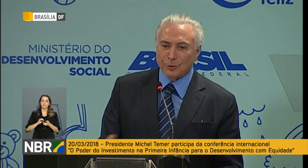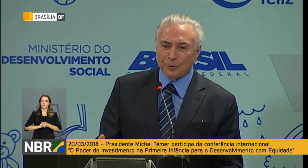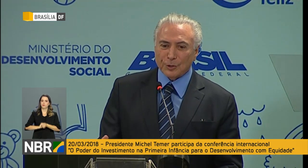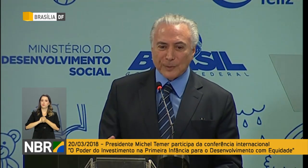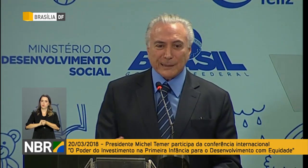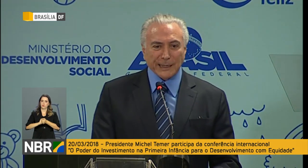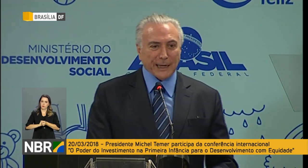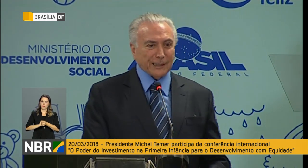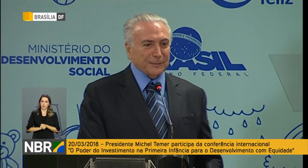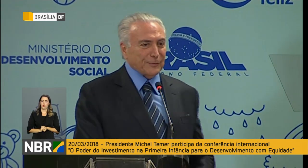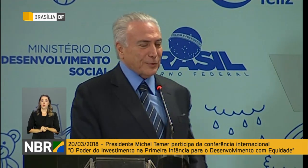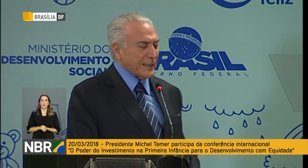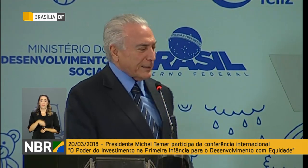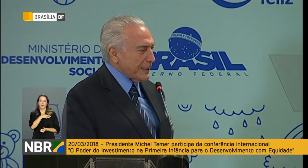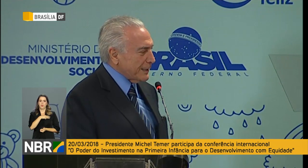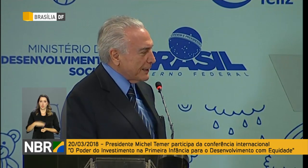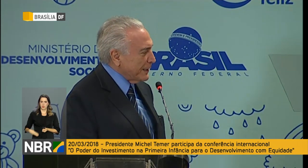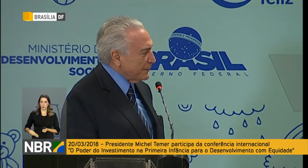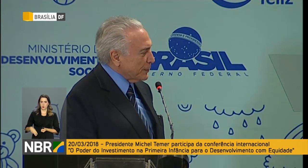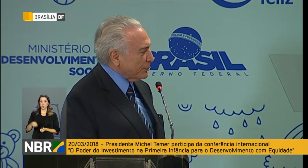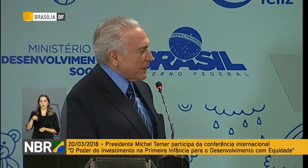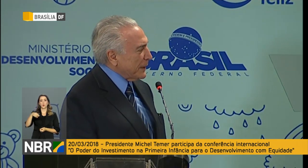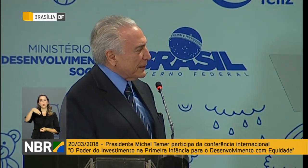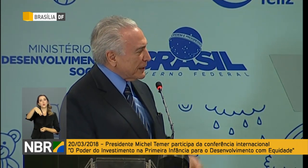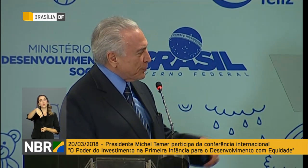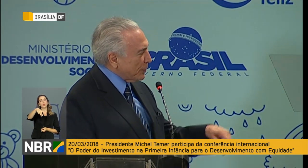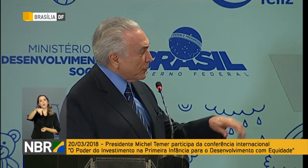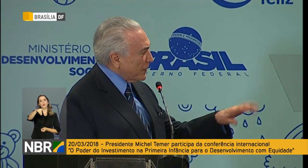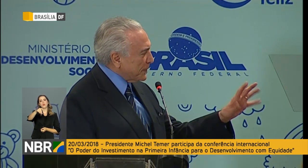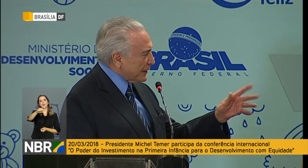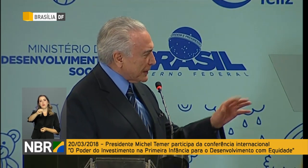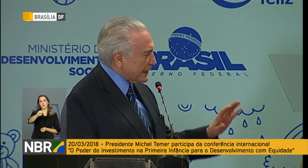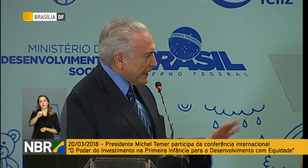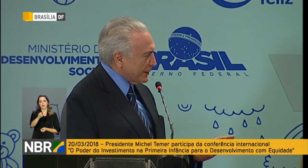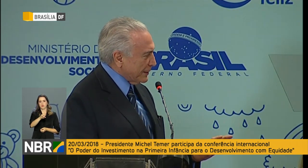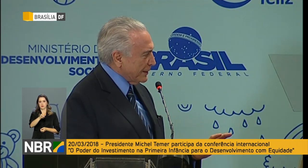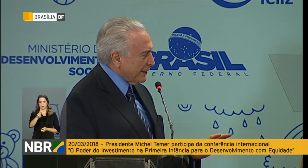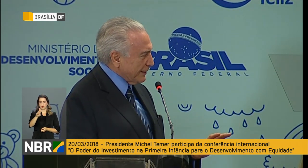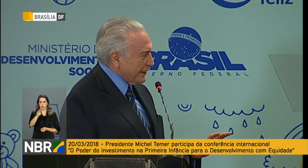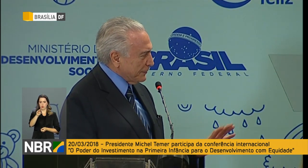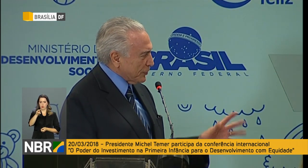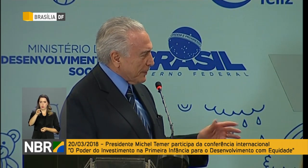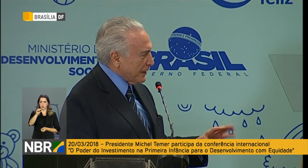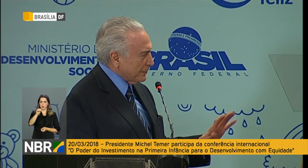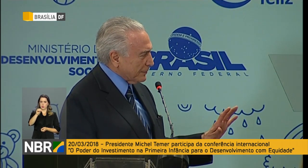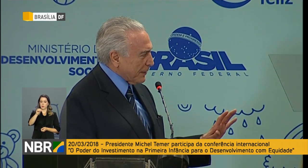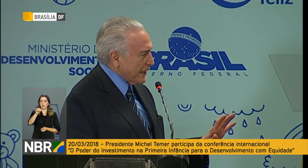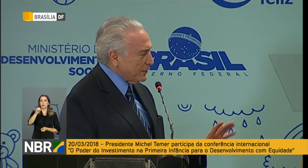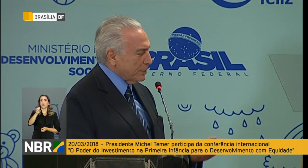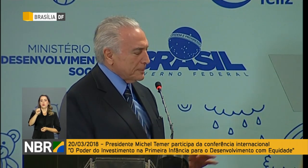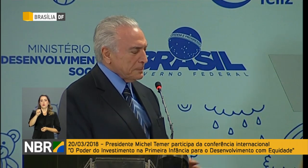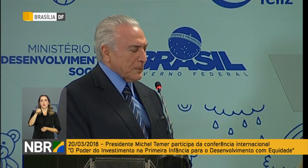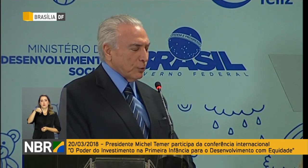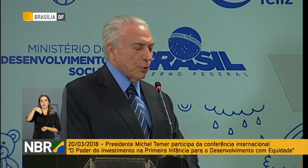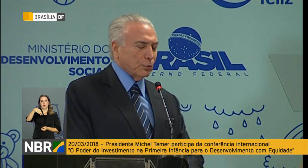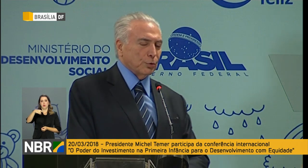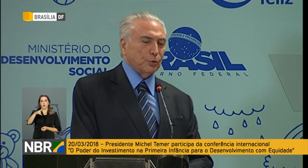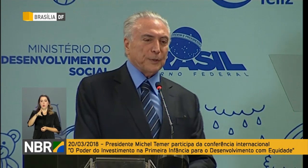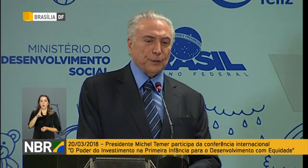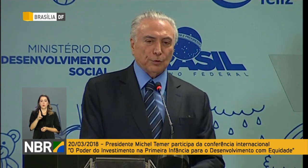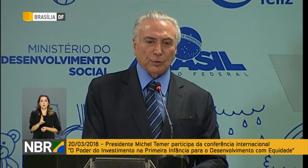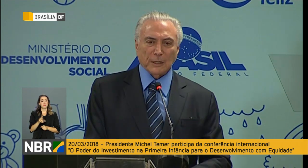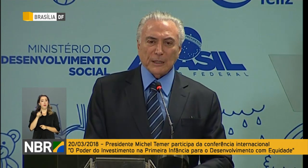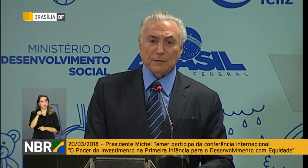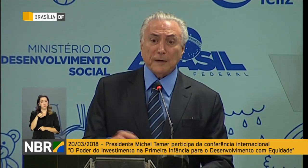o Osmar Terra. Osmar Terra fez um trabalho excepcional, não apenas nessa área, né? Fez um trabalho ao longo